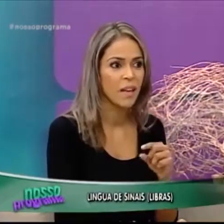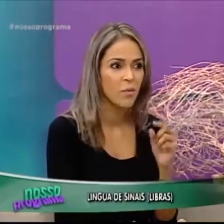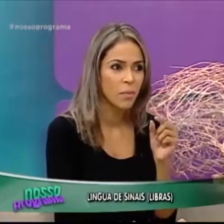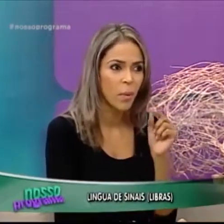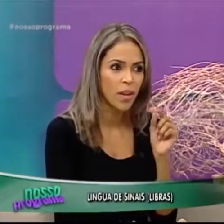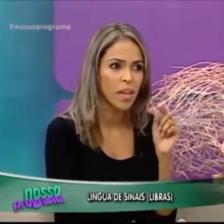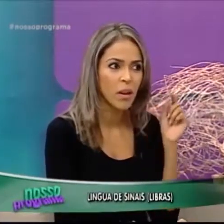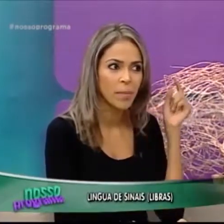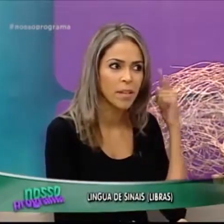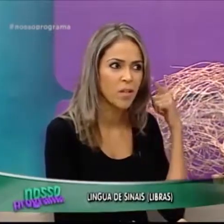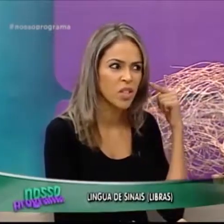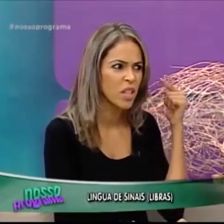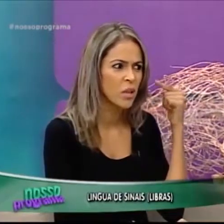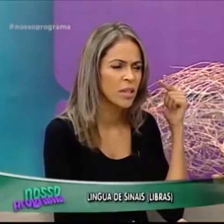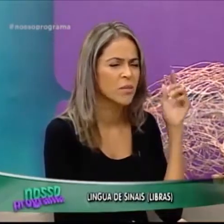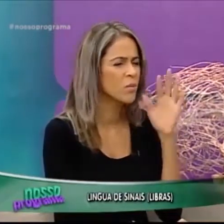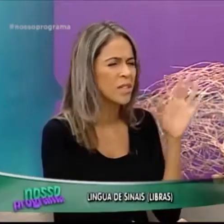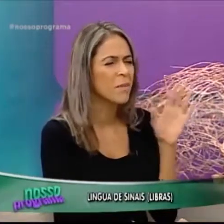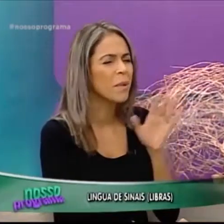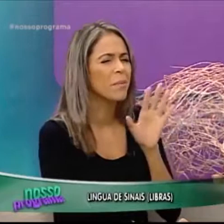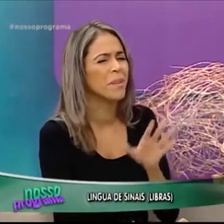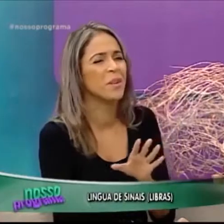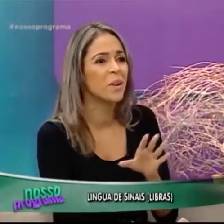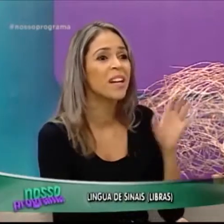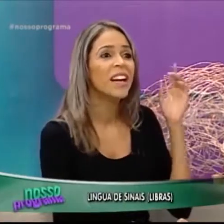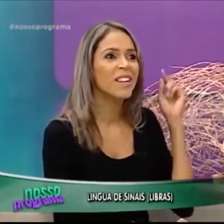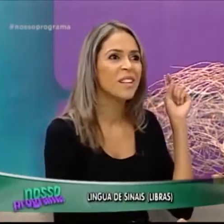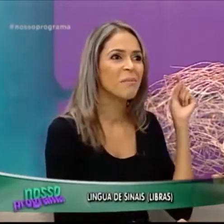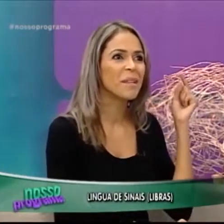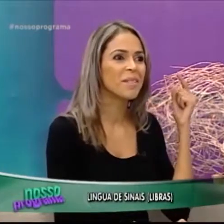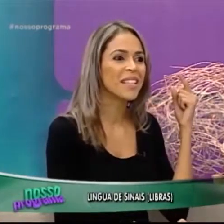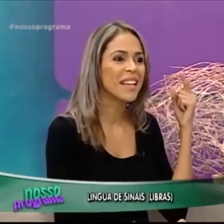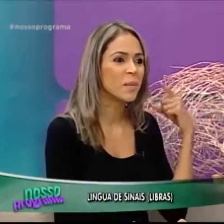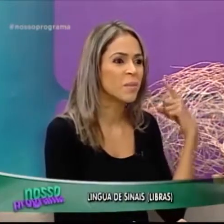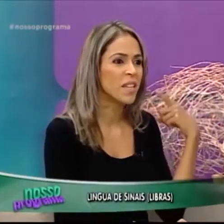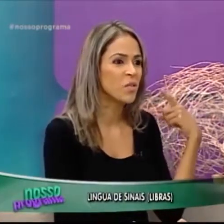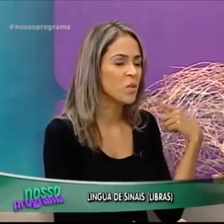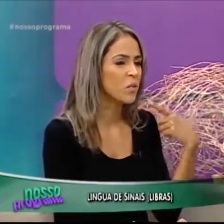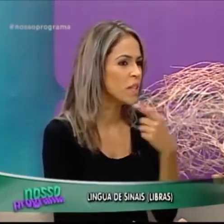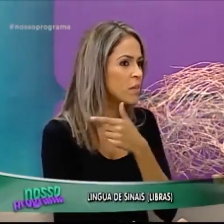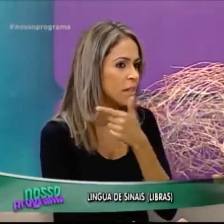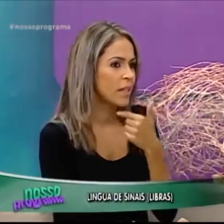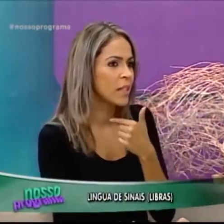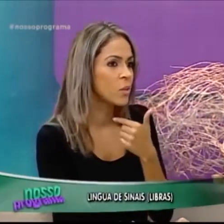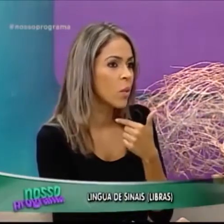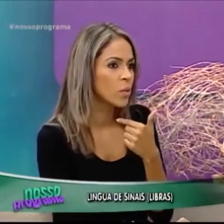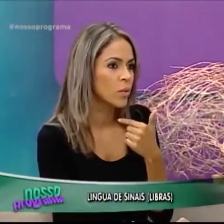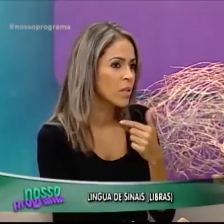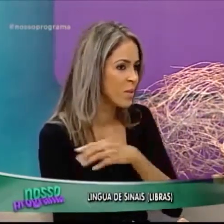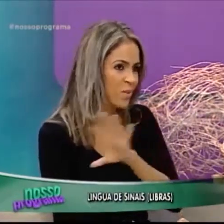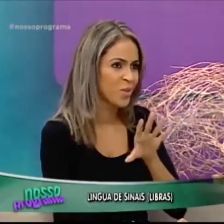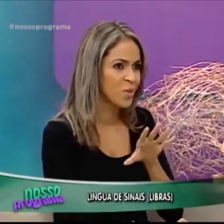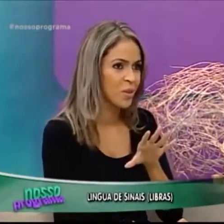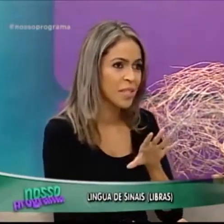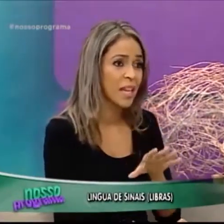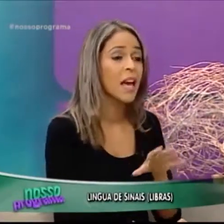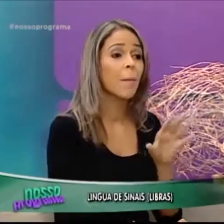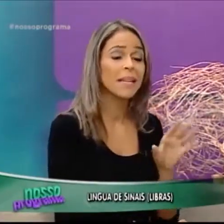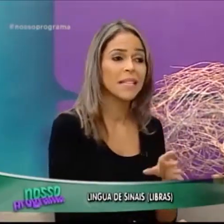Ouve pouquinho. Ela perdeu, acho que, não sei, mãe, perdoa. Acho que ela perdeu 70% de ouvido e 30% do outro. E todos os meus tios são assim. Mas eles